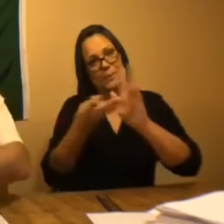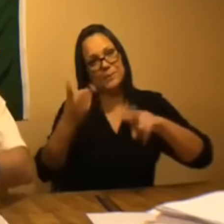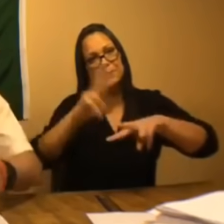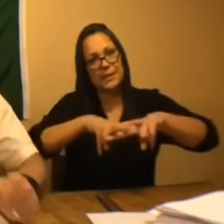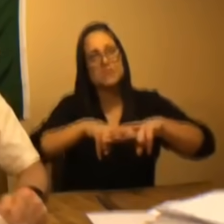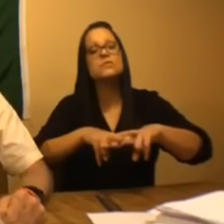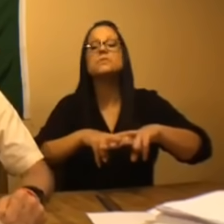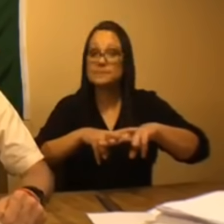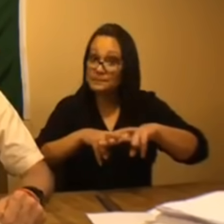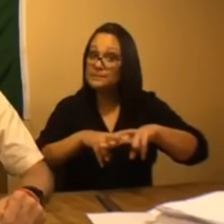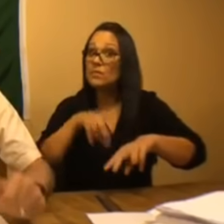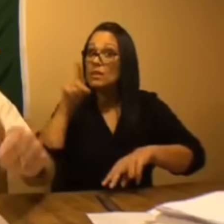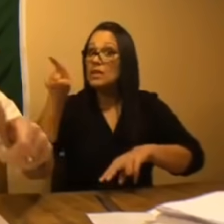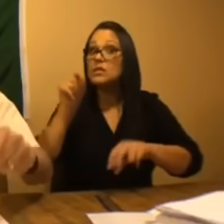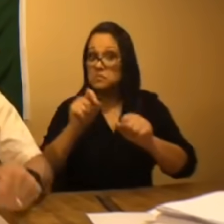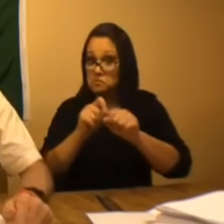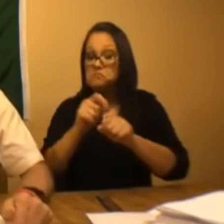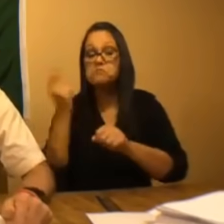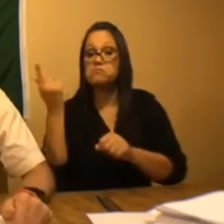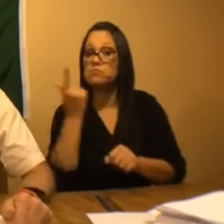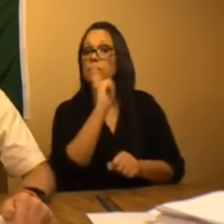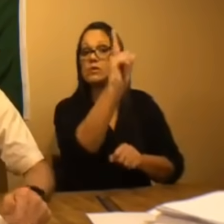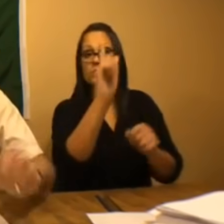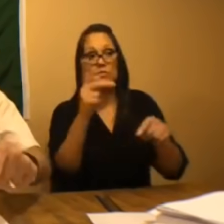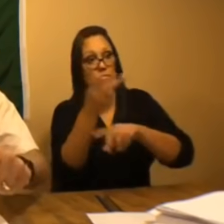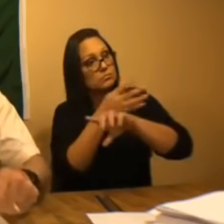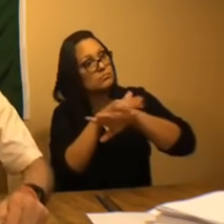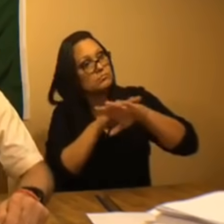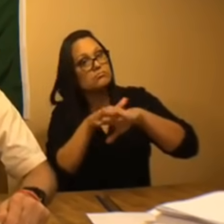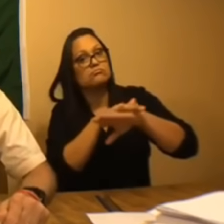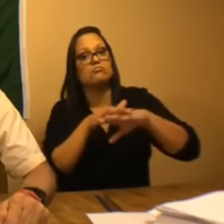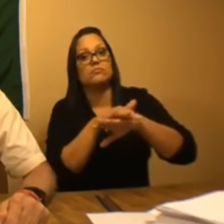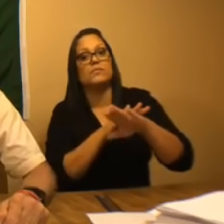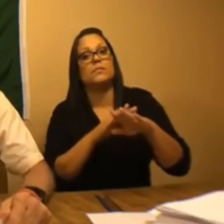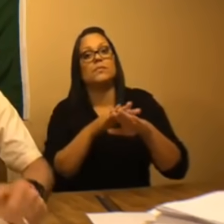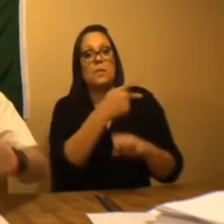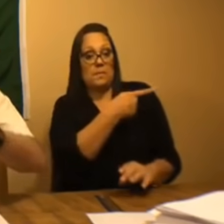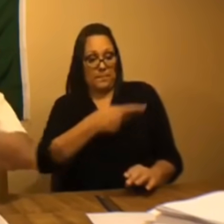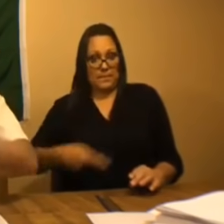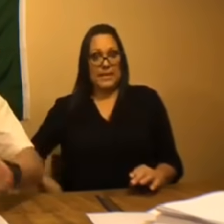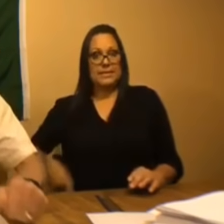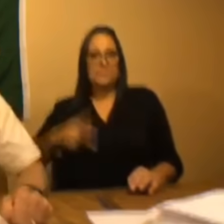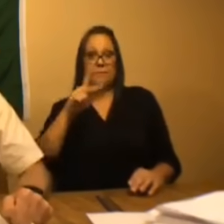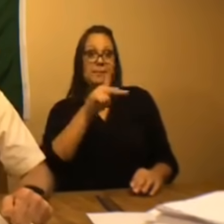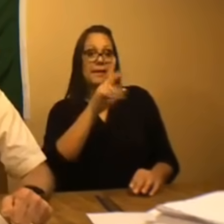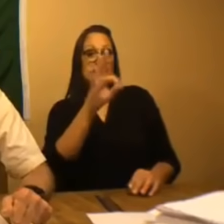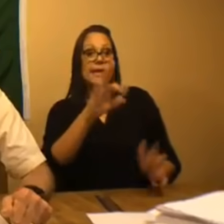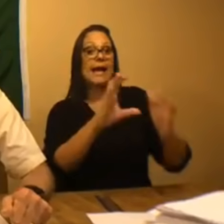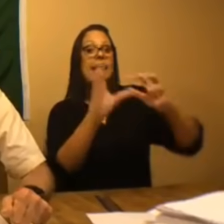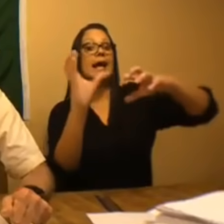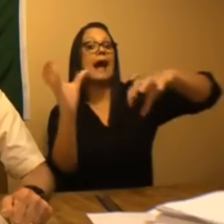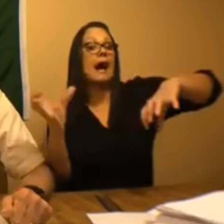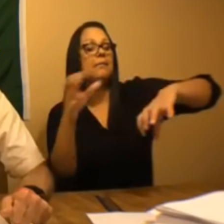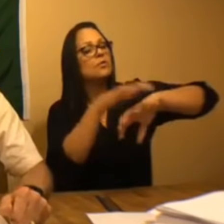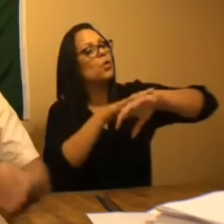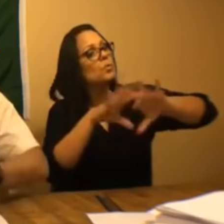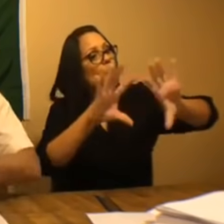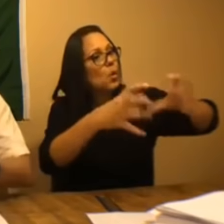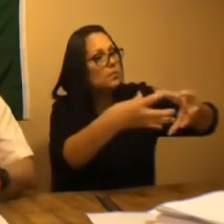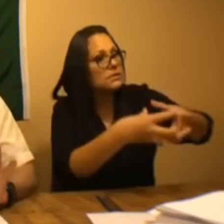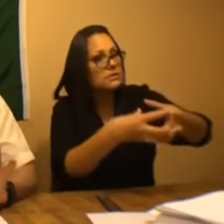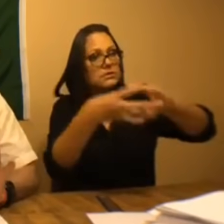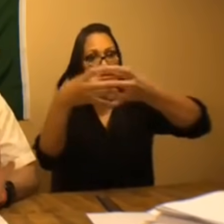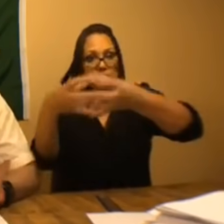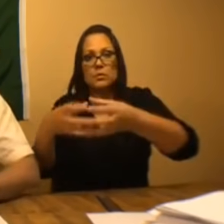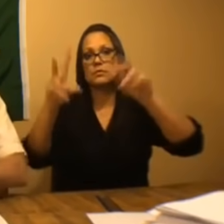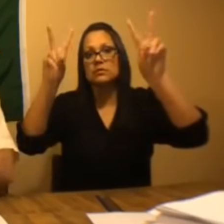ele conseguiu, junto ao presidente da Câmara, que era do PT, uma comissão especial para tratar desse assunto. E o que